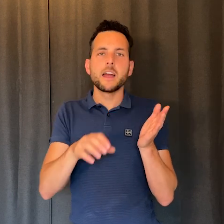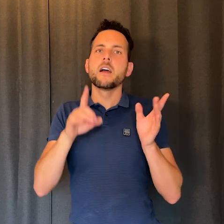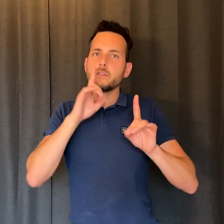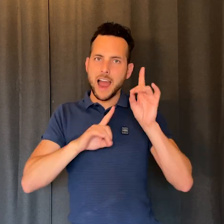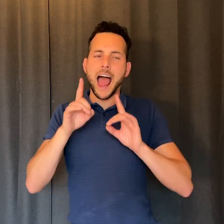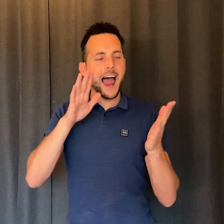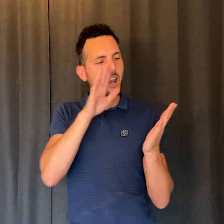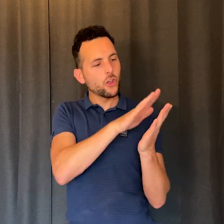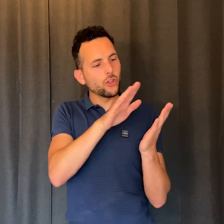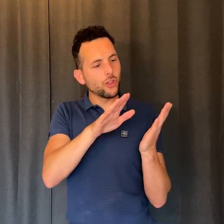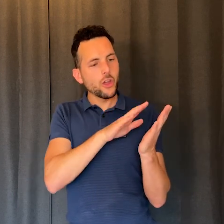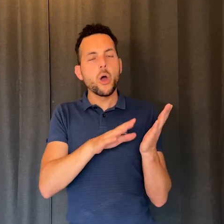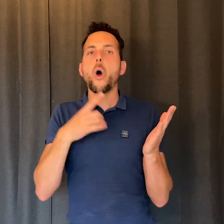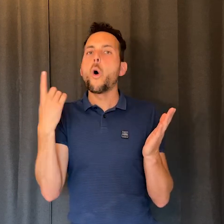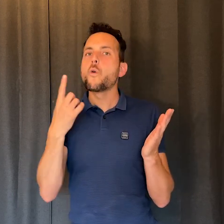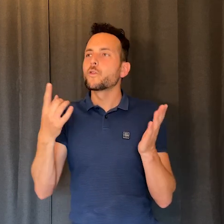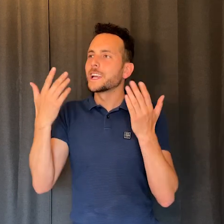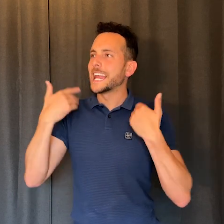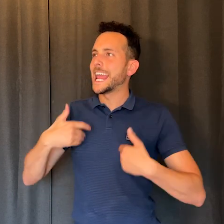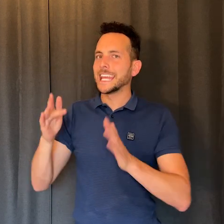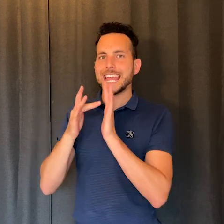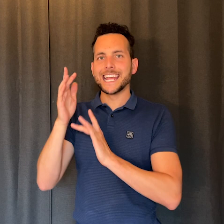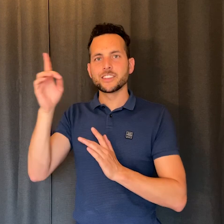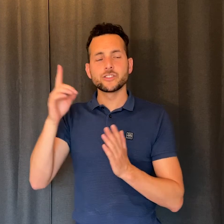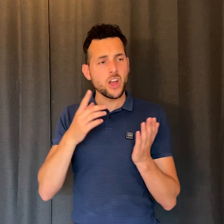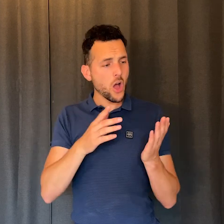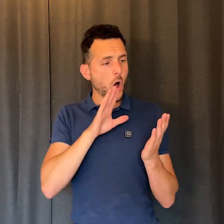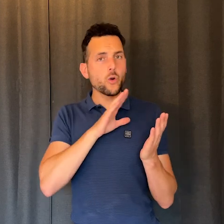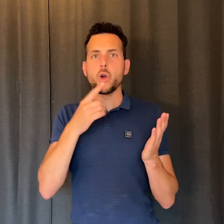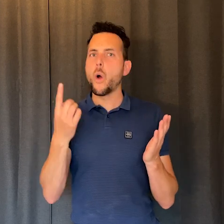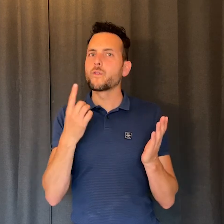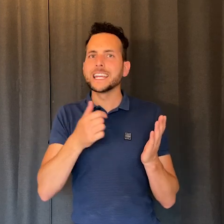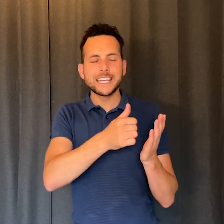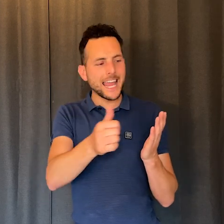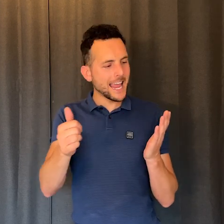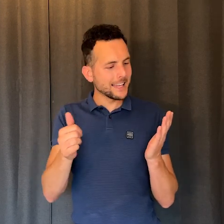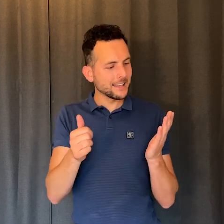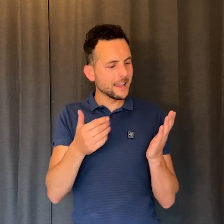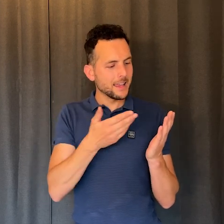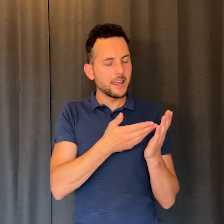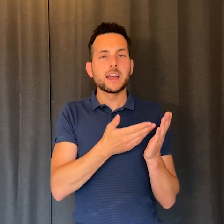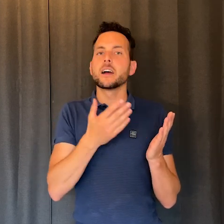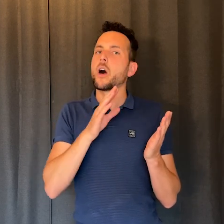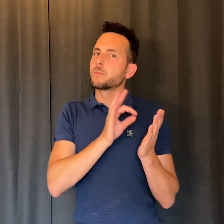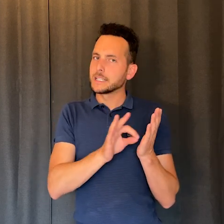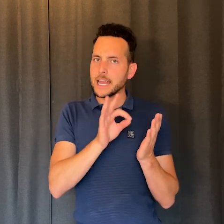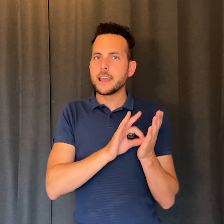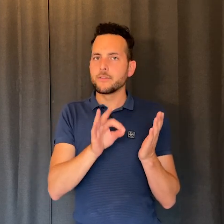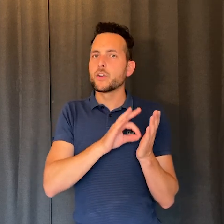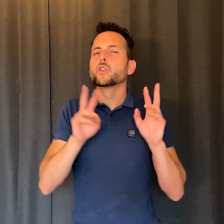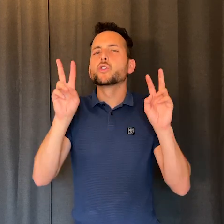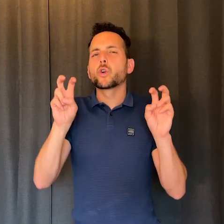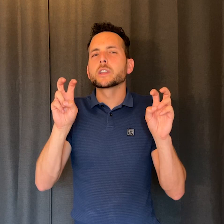in over de Heer Jezus, over iedereen. En is allemaal opgeschreven en daar is deze Bijbel. Het is eigenlijk ook een